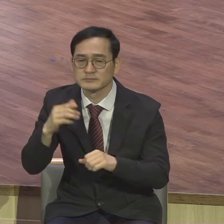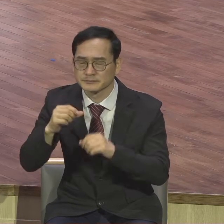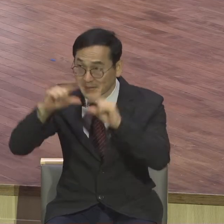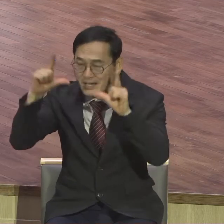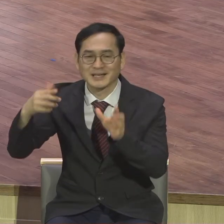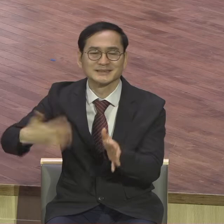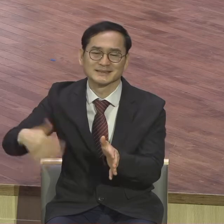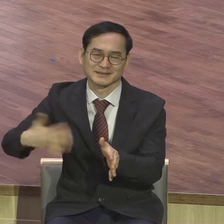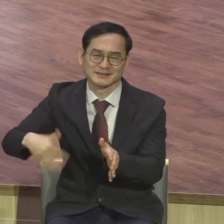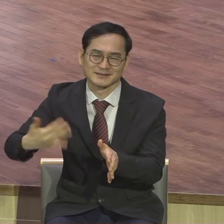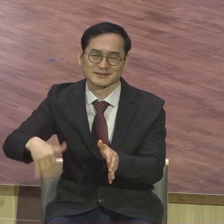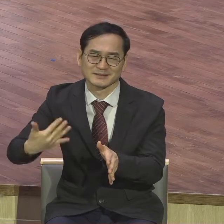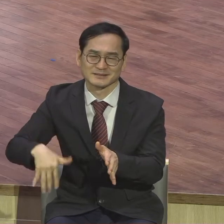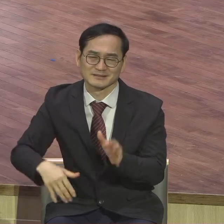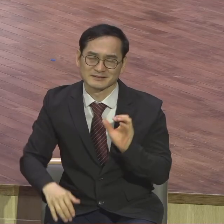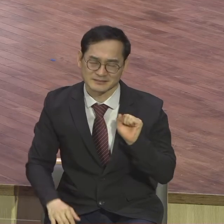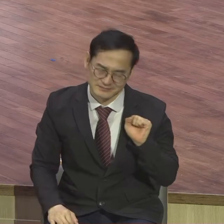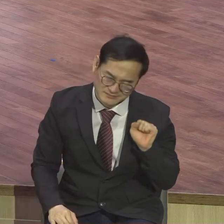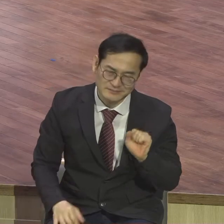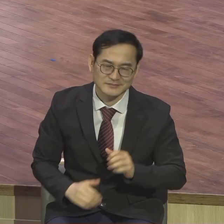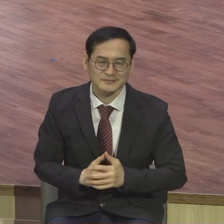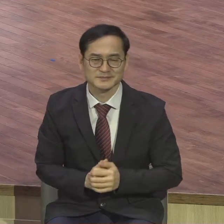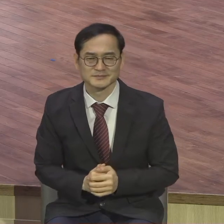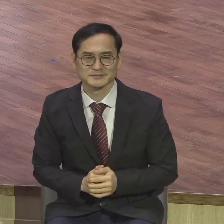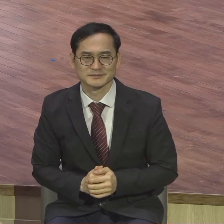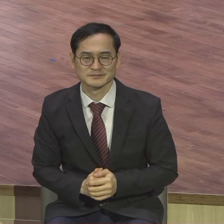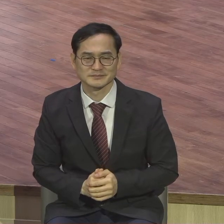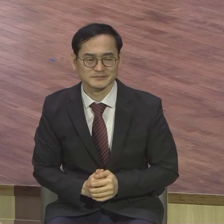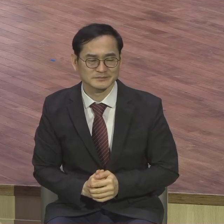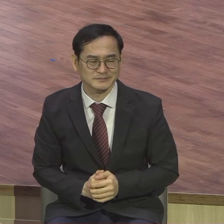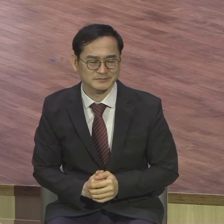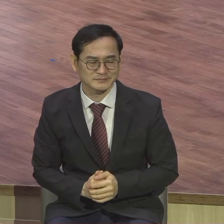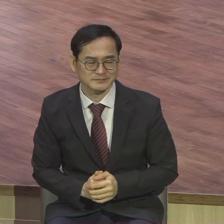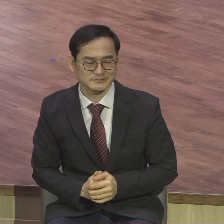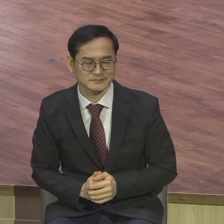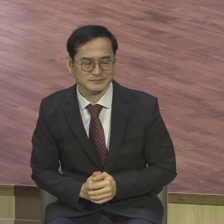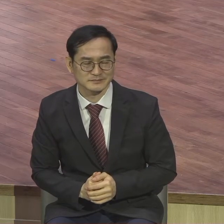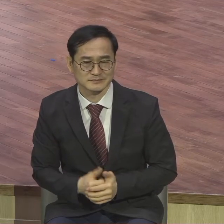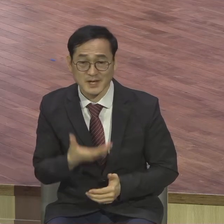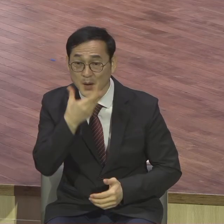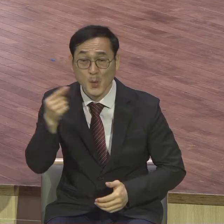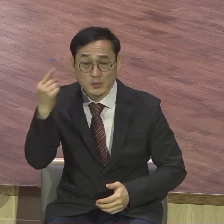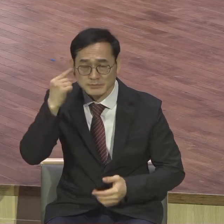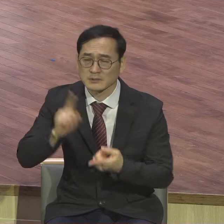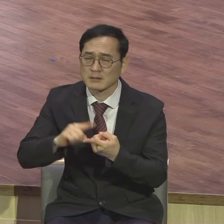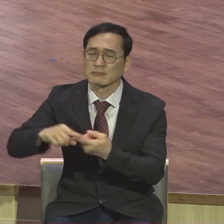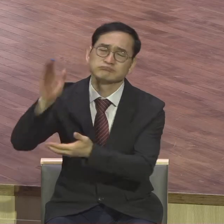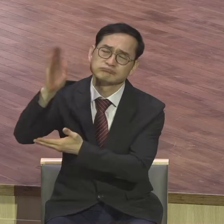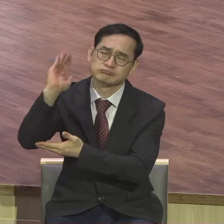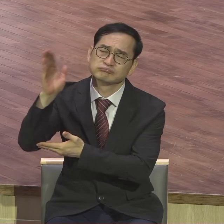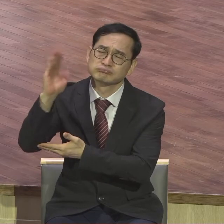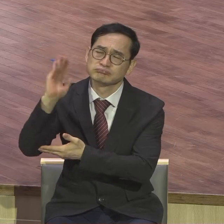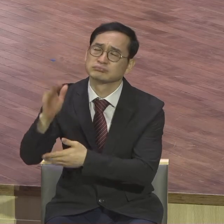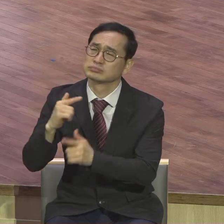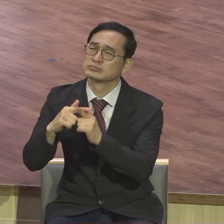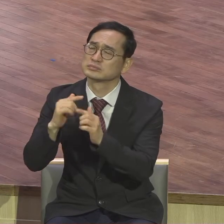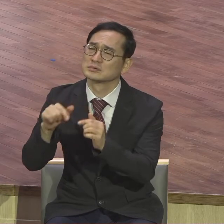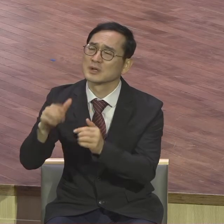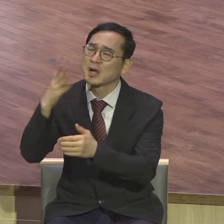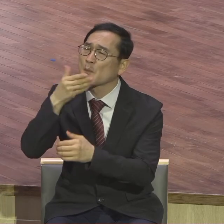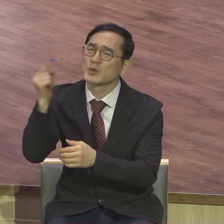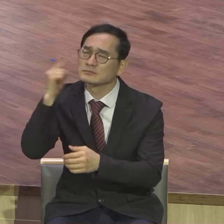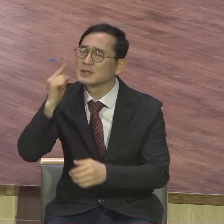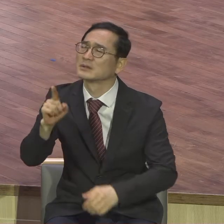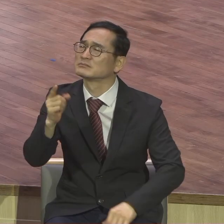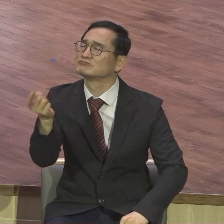몰랐어. 복음 말하지요. 복음 말하는 안 하는 교회가 어디 있어요? 그럼 복음 알아요.